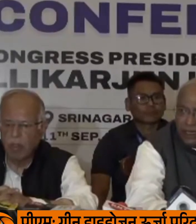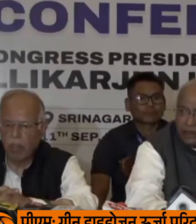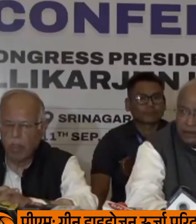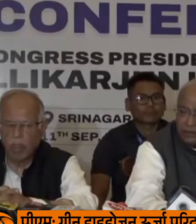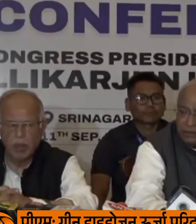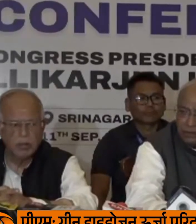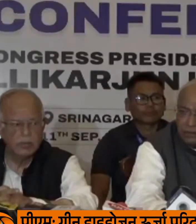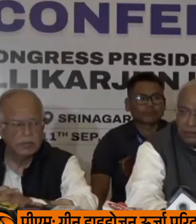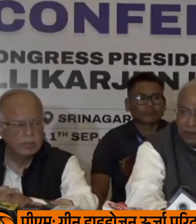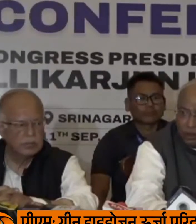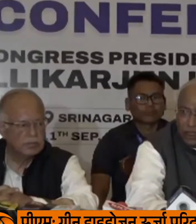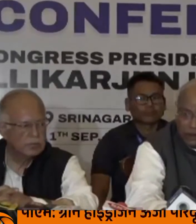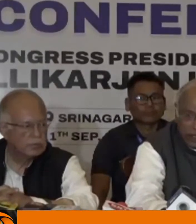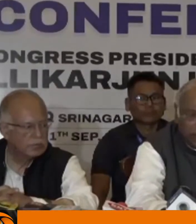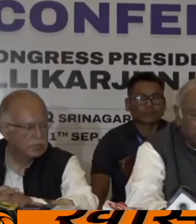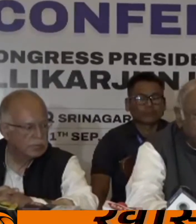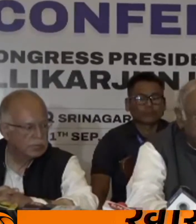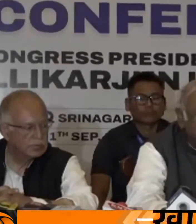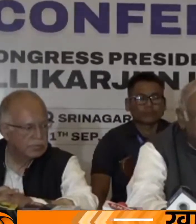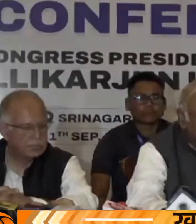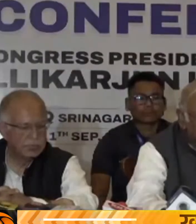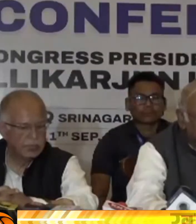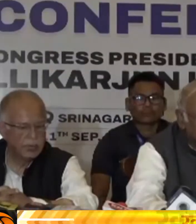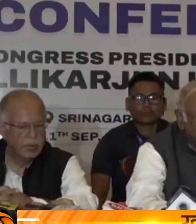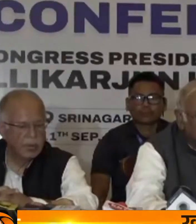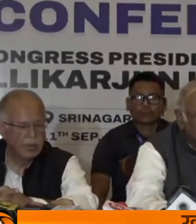वाले होना चाहिए।